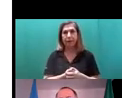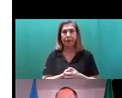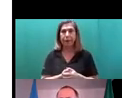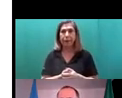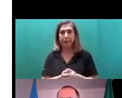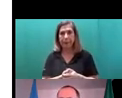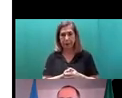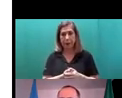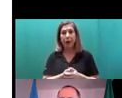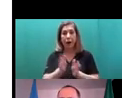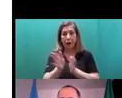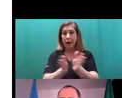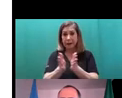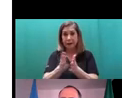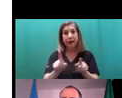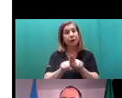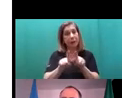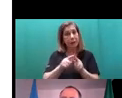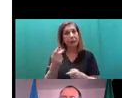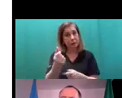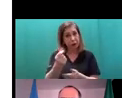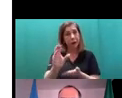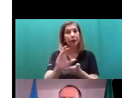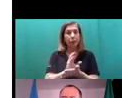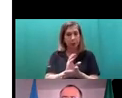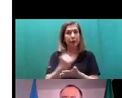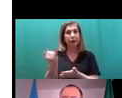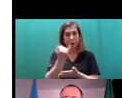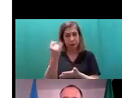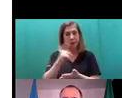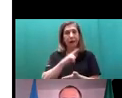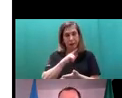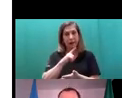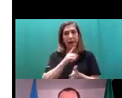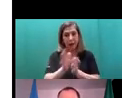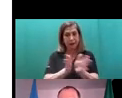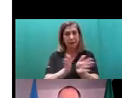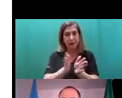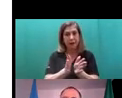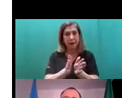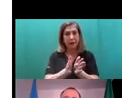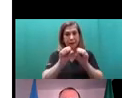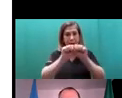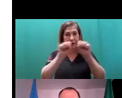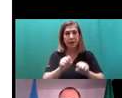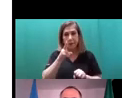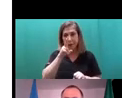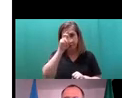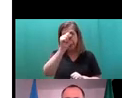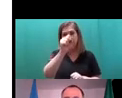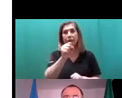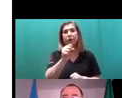O acesso a crédito é também muito importante para gerar sistemas mais fortalecidos desde a